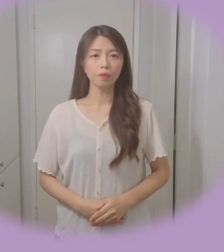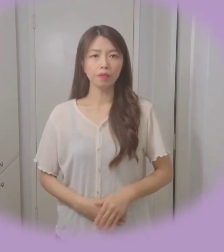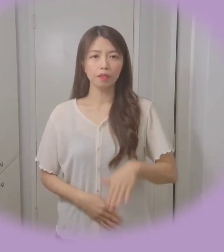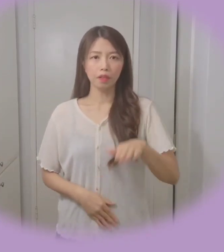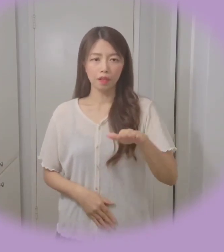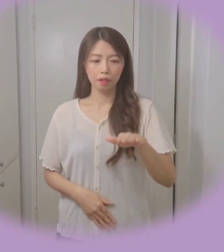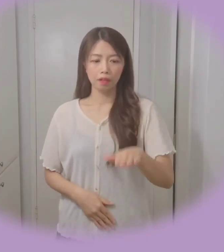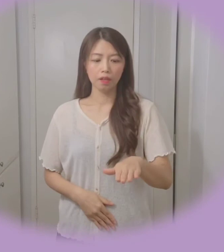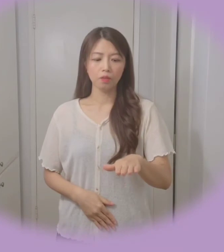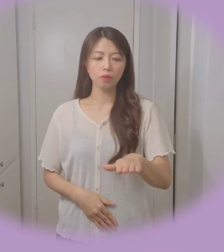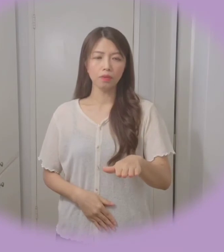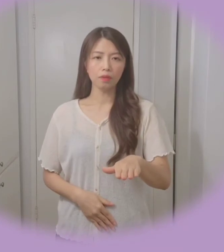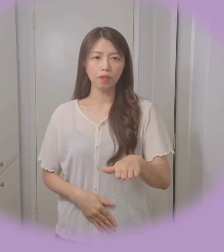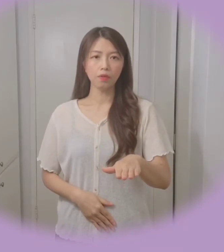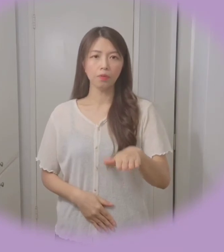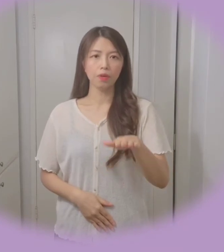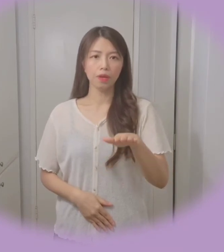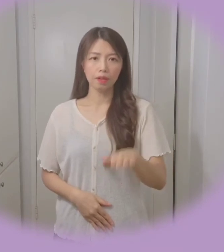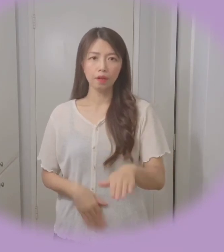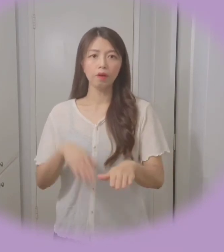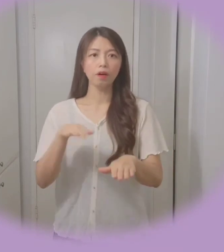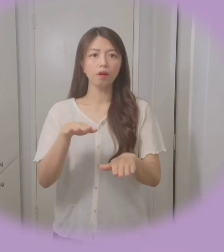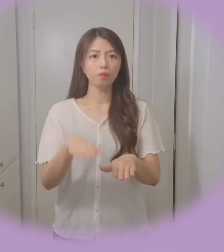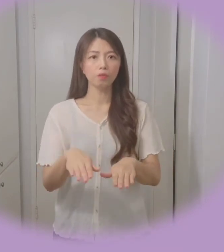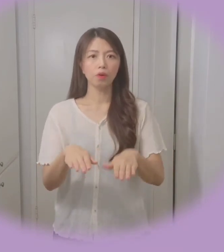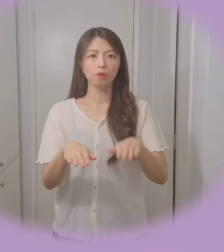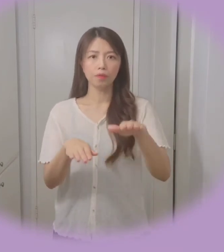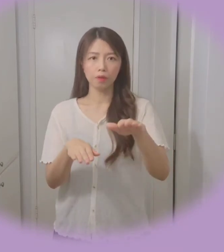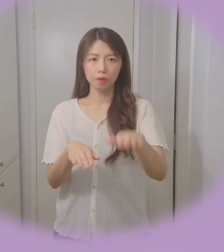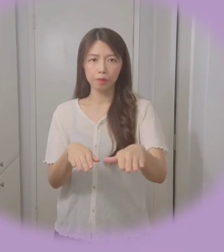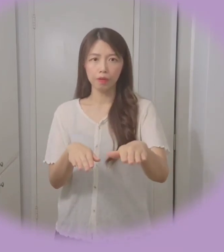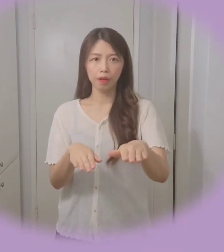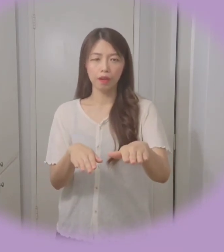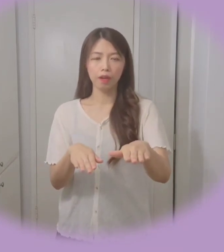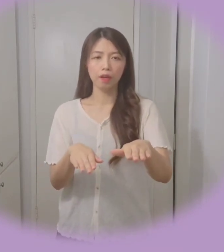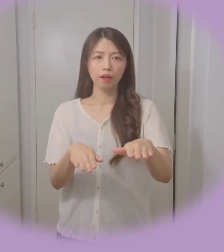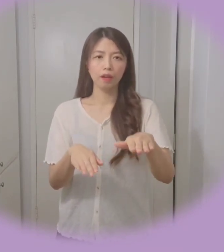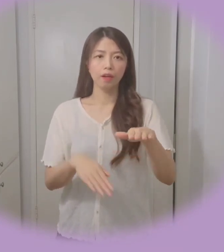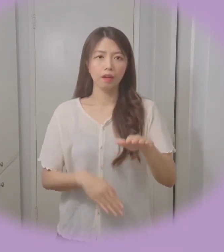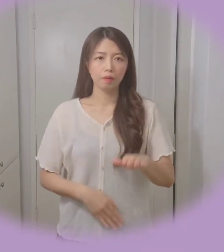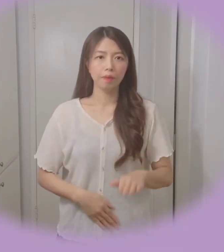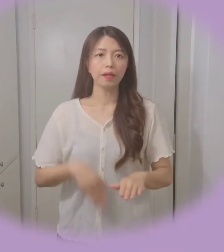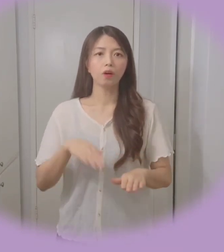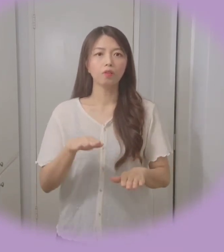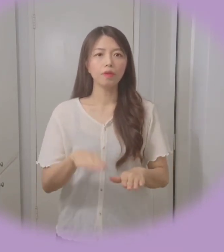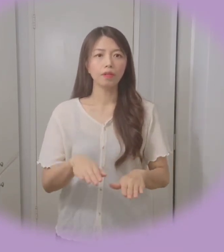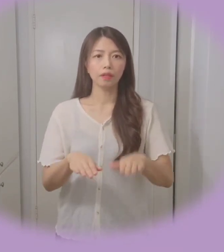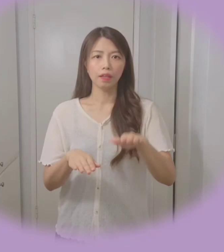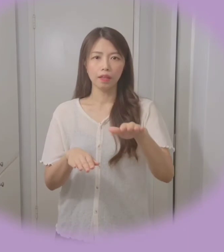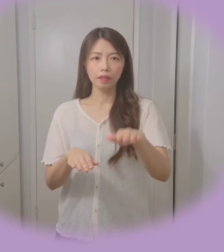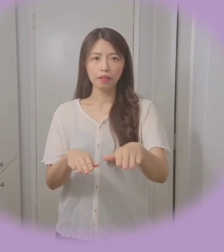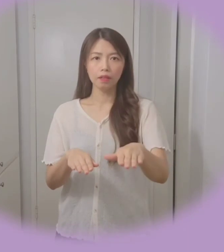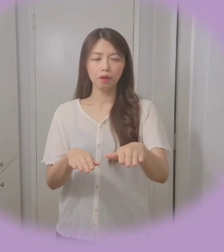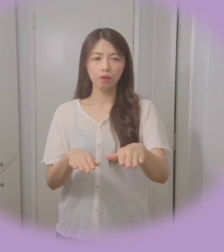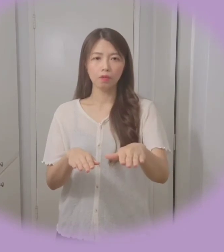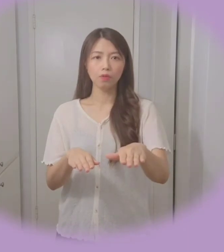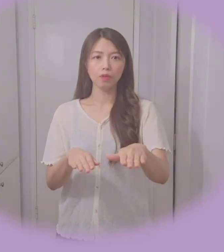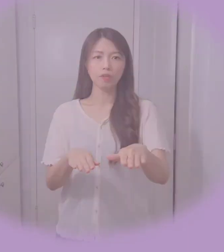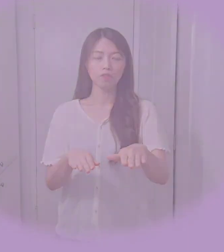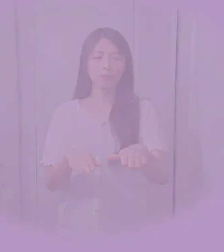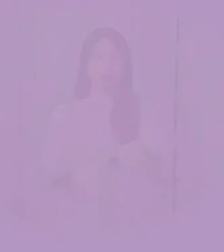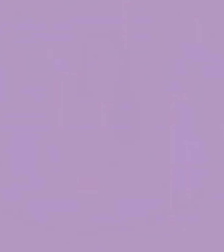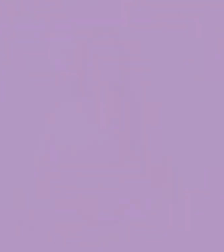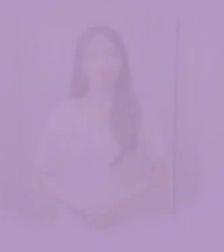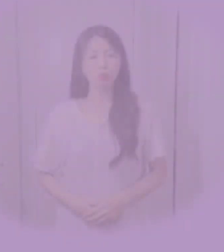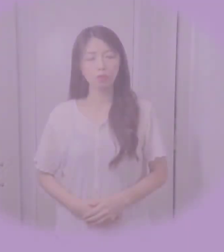서두르다가. 걸음은 이렇게 손등이 위로 보이게 해서 한 걸음 두 걸음처럼 이렇게 발걸음을 나타내는